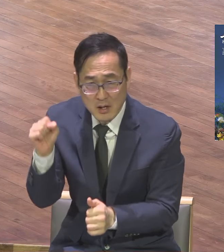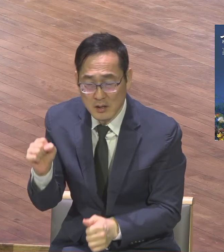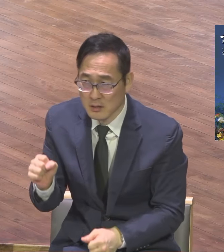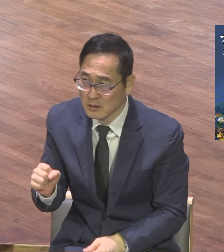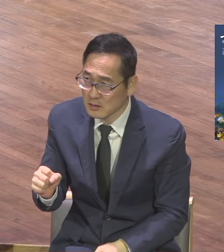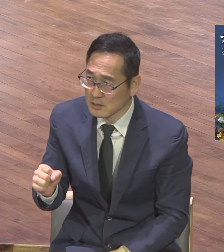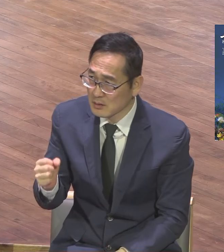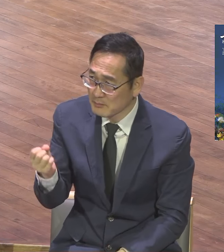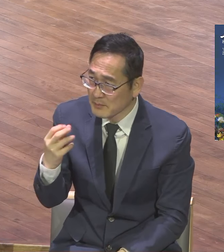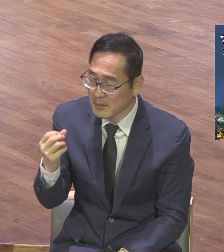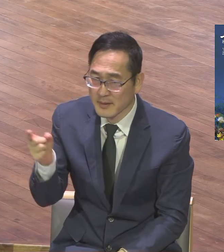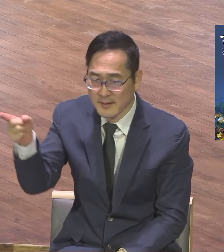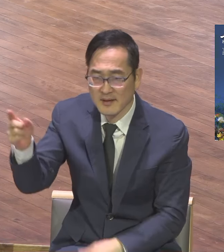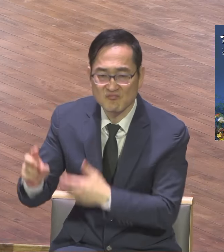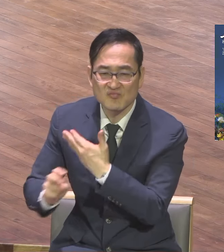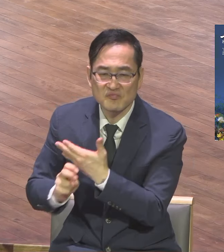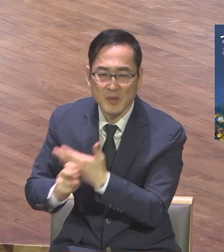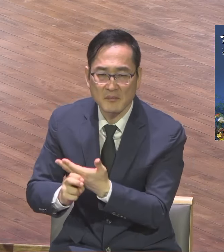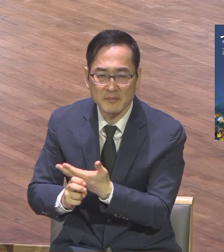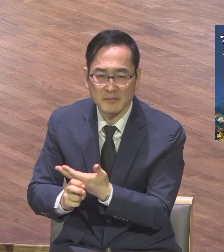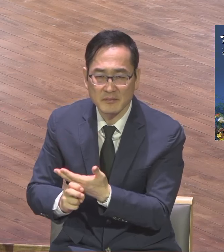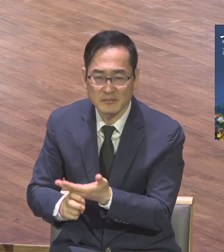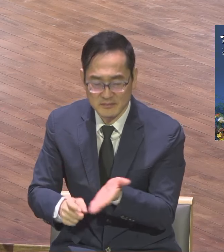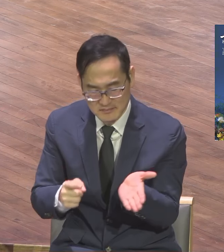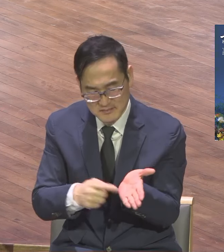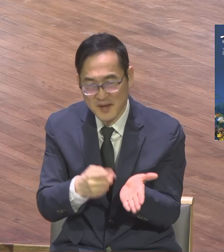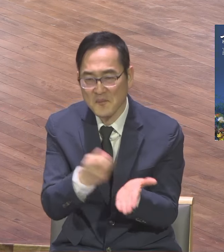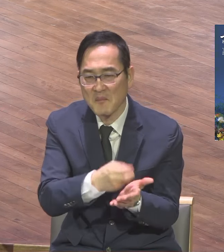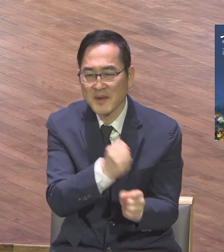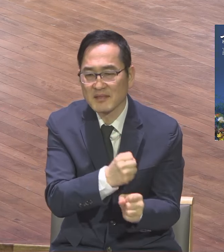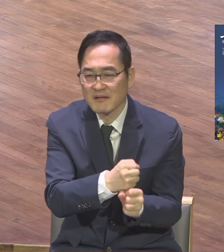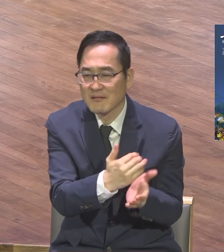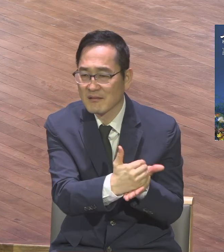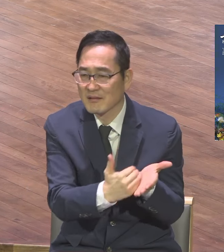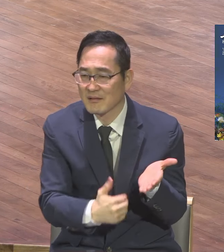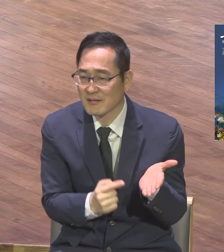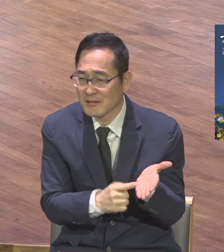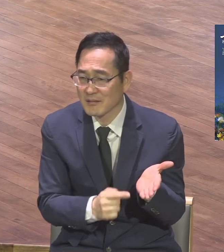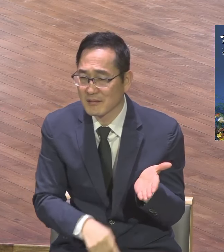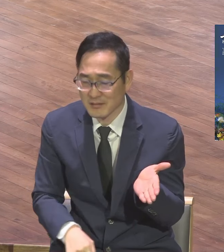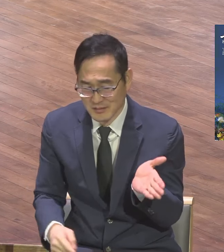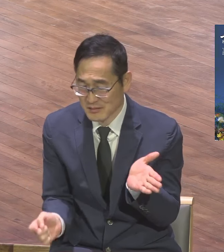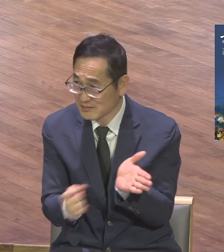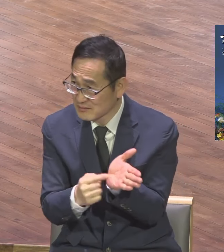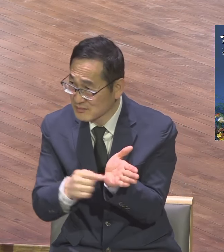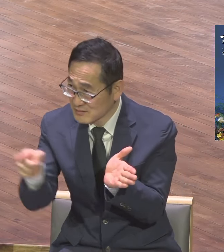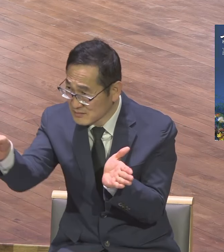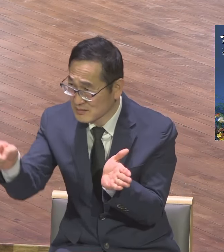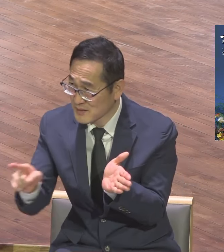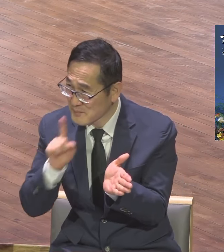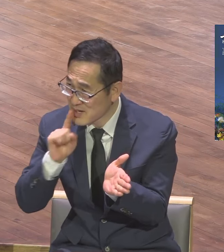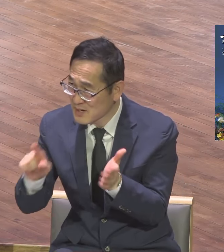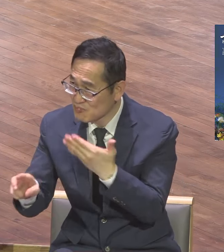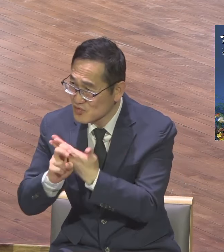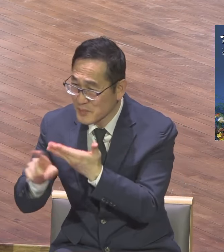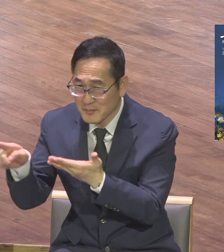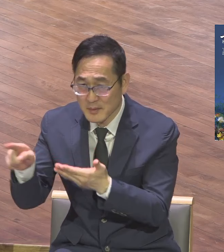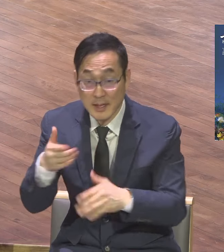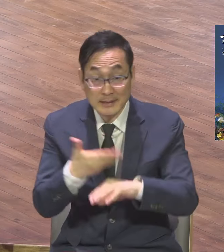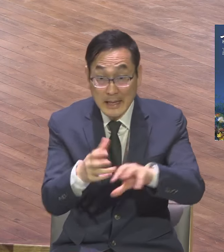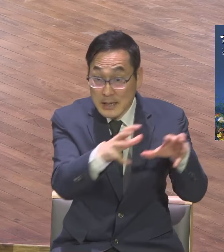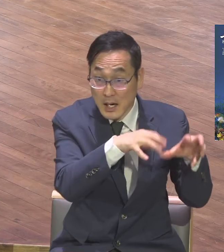차별금지법 우리의 발목을 확 잡아버린 것이다. 지금 다 잡혔어. 놀랍게도 선진국이 다